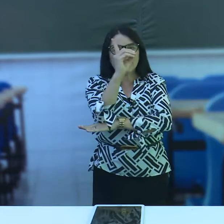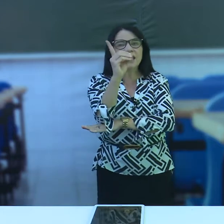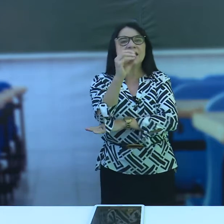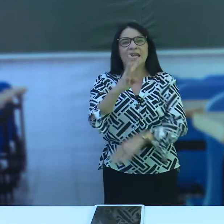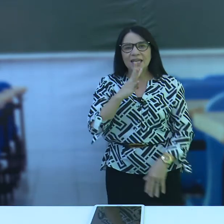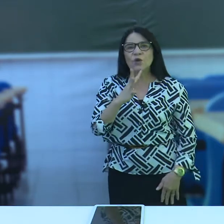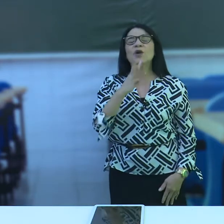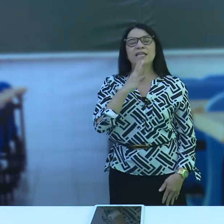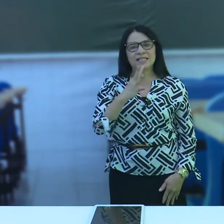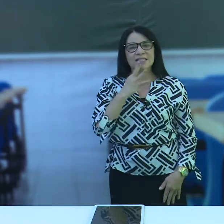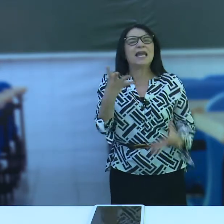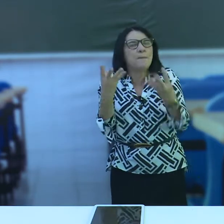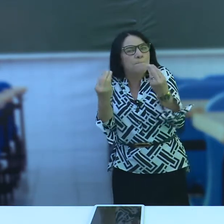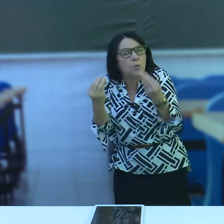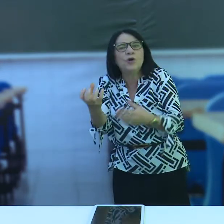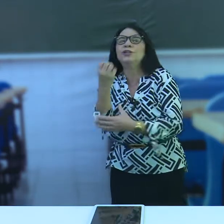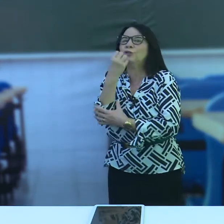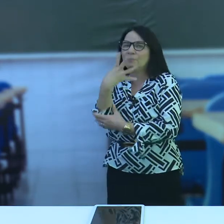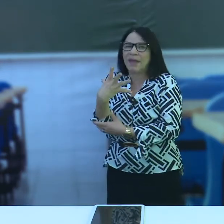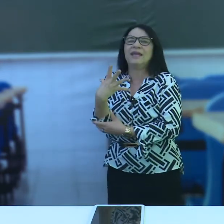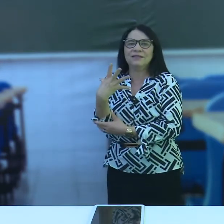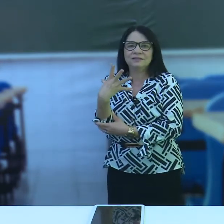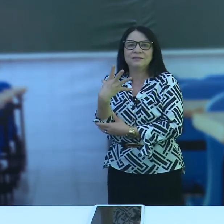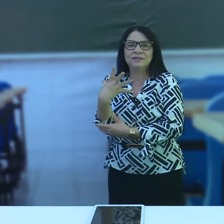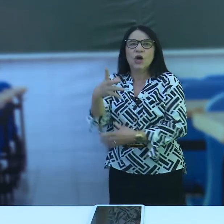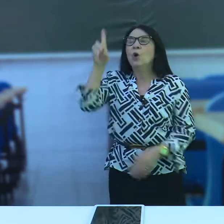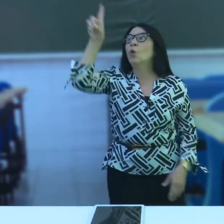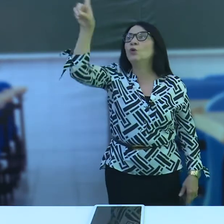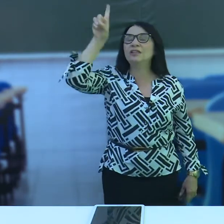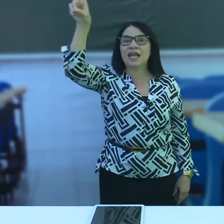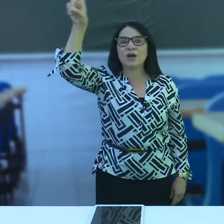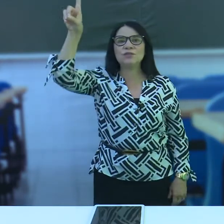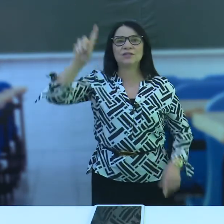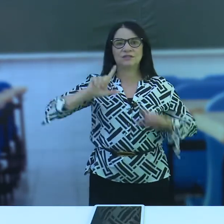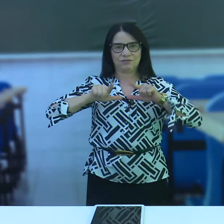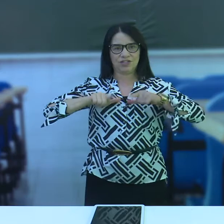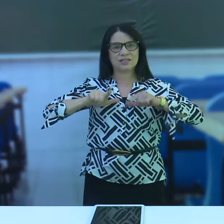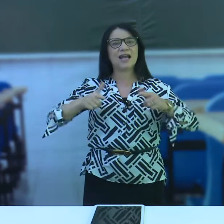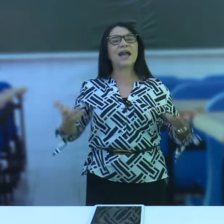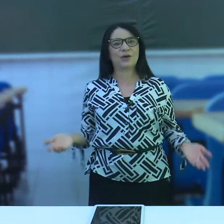Davi, ele conhecia muito bem o Deus de Israel.